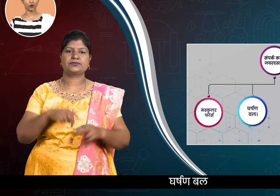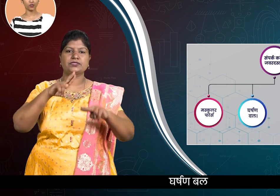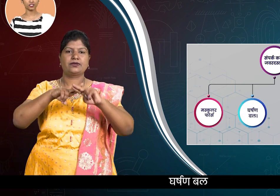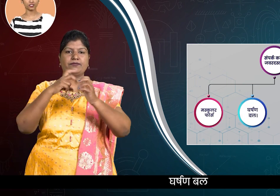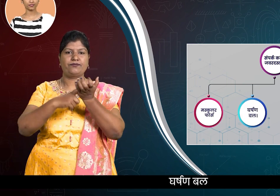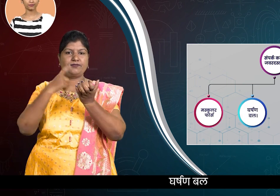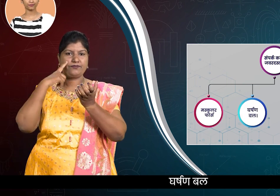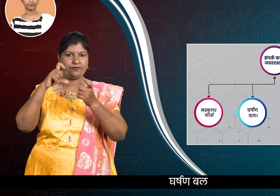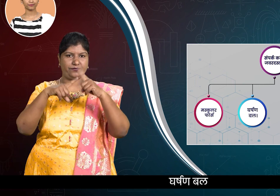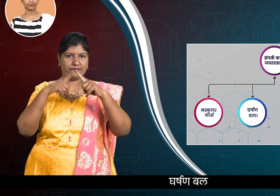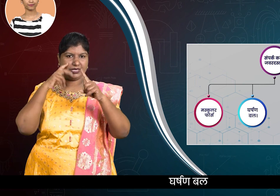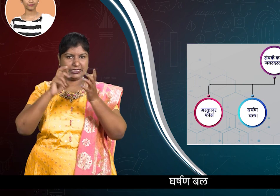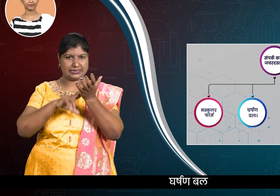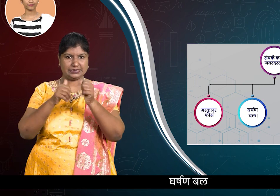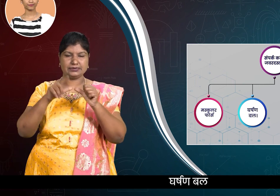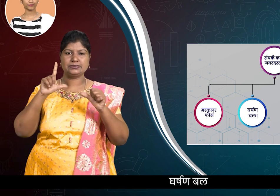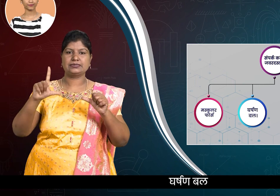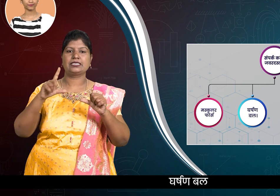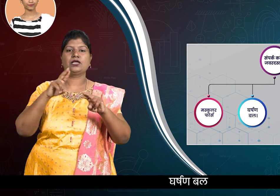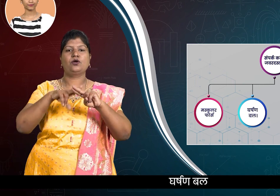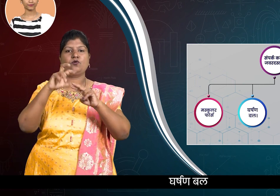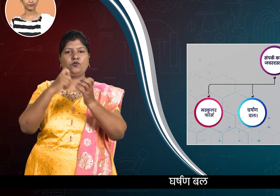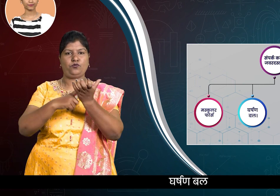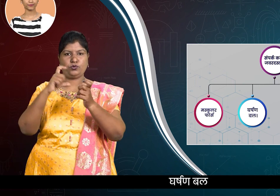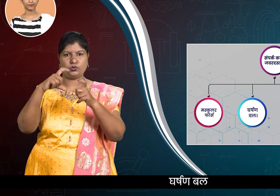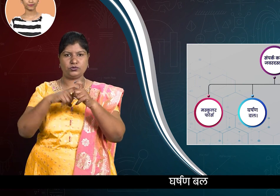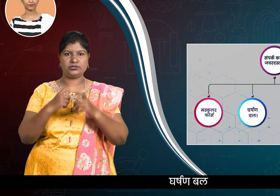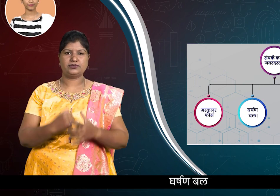दूसरा घर्षण फोर्स,